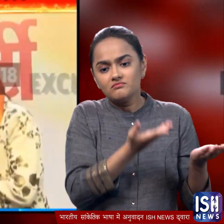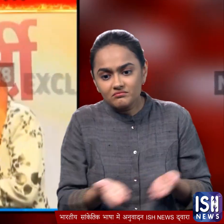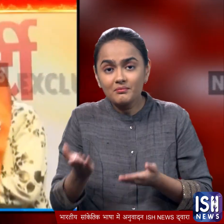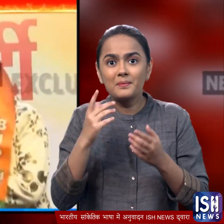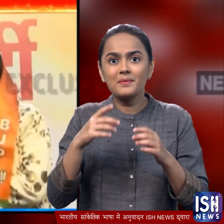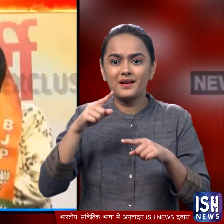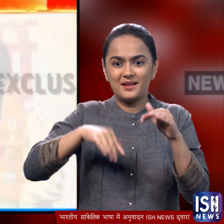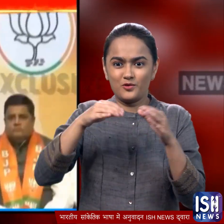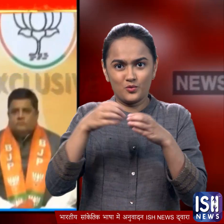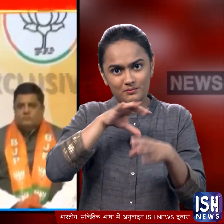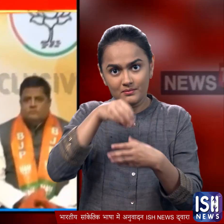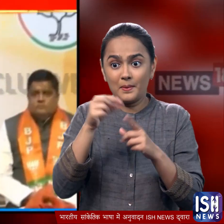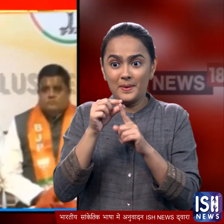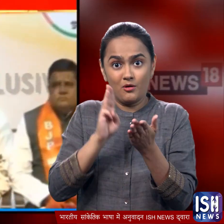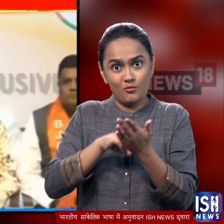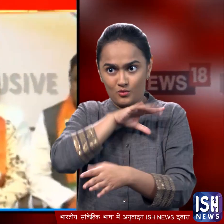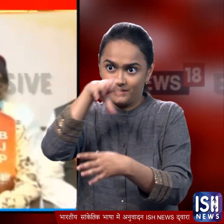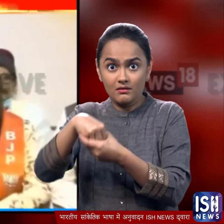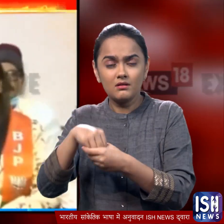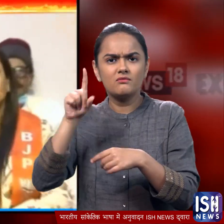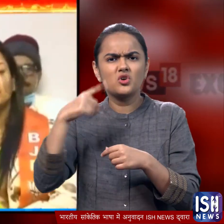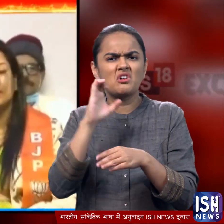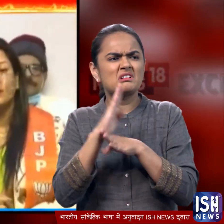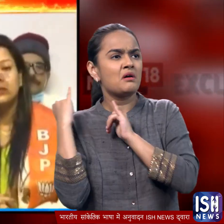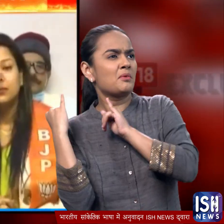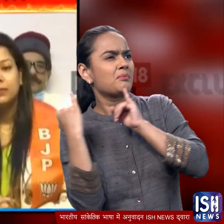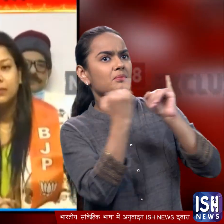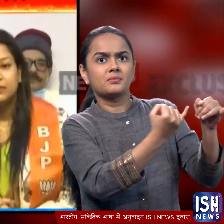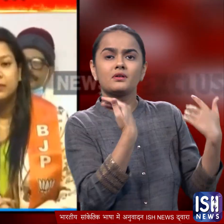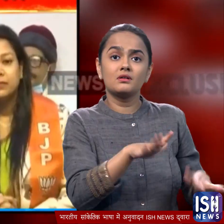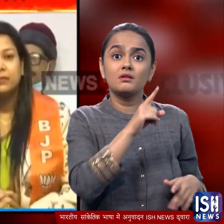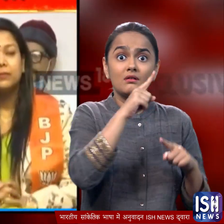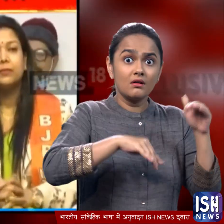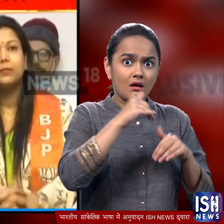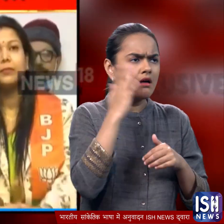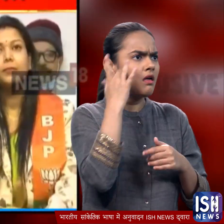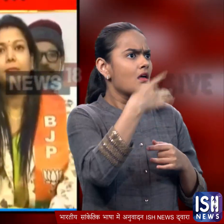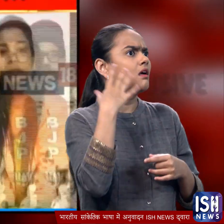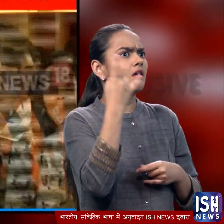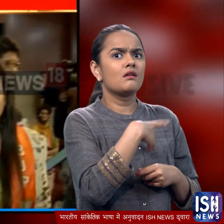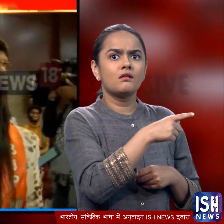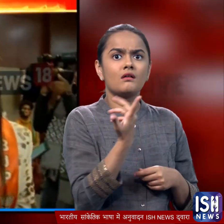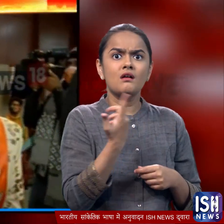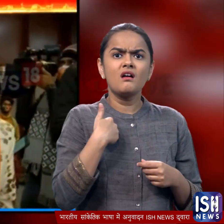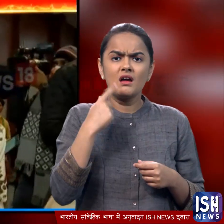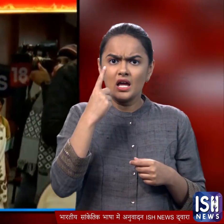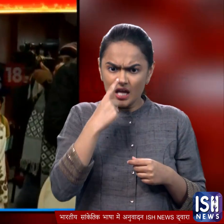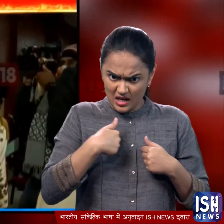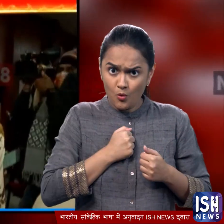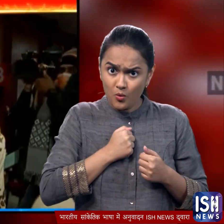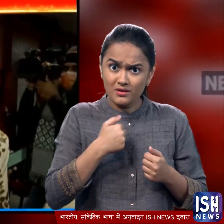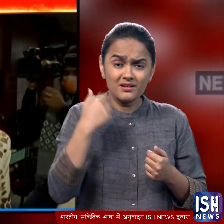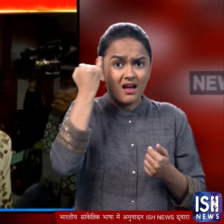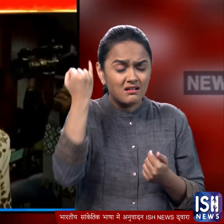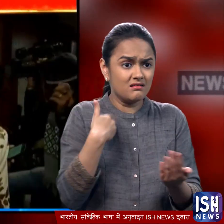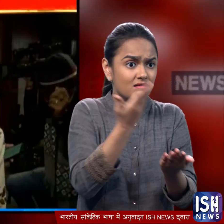उनका पार्टी में स्वागत किया, जिसके बाद प्रियंका मौर्य कांग्रेस पर बरसी और आरोप लगाया कि पार्टी में उनकी अनदेखी हुई। मैं पोस्टर गर्ल रही,